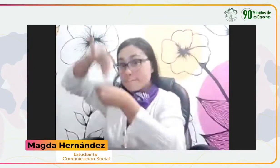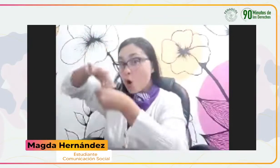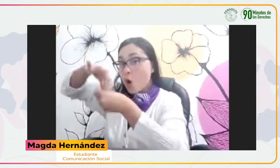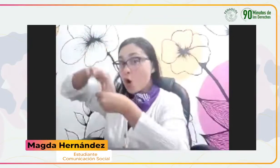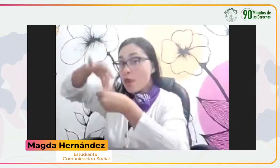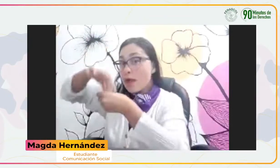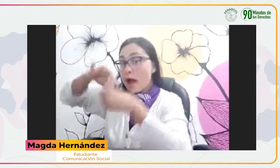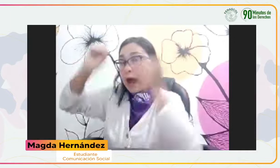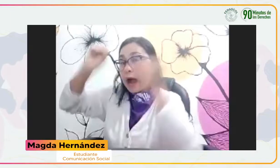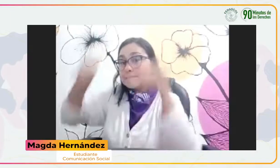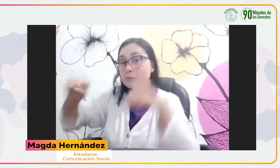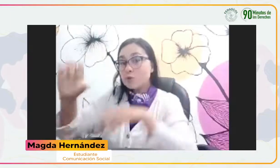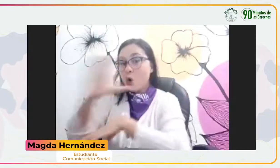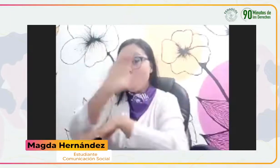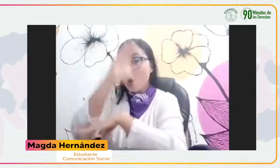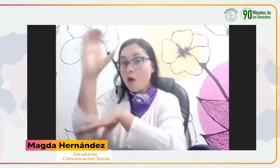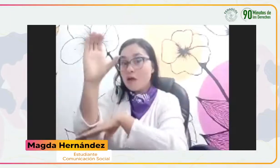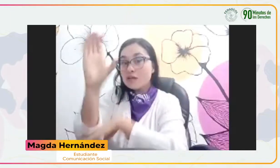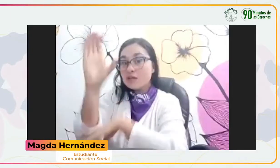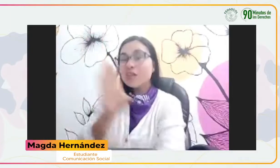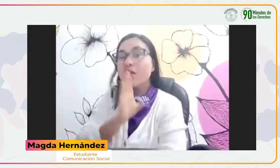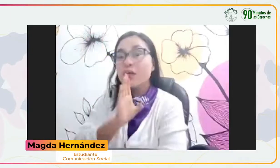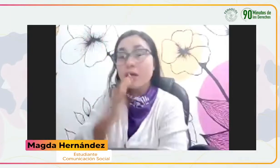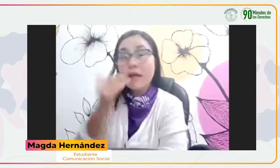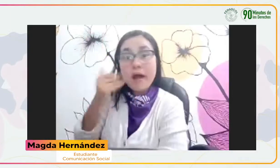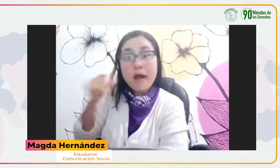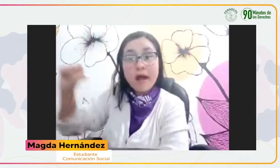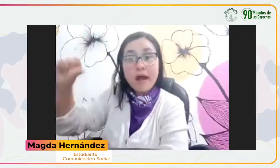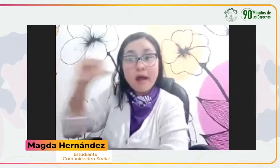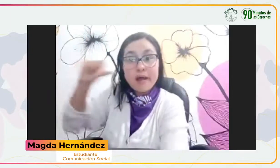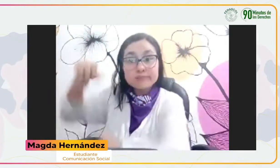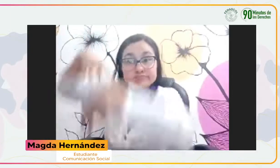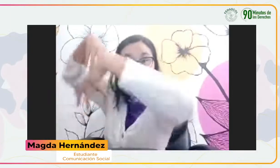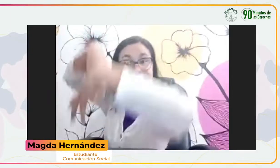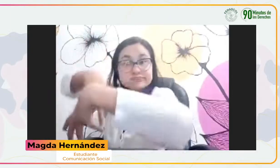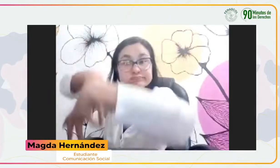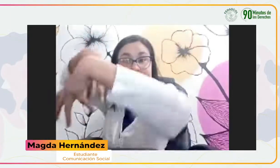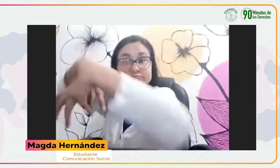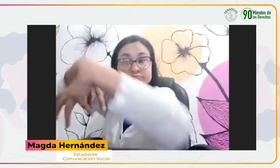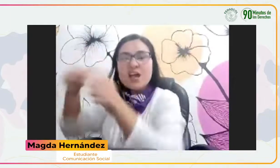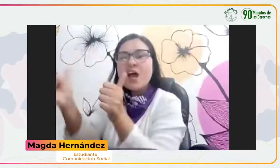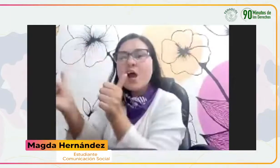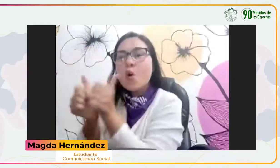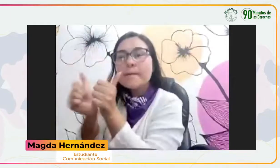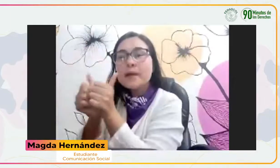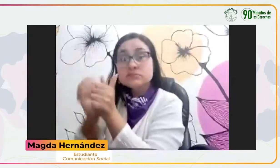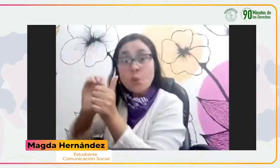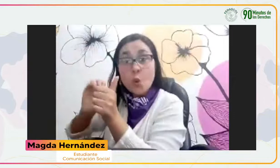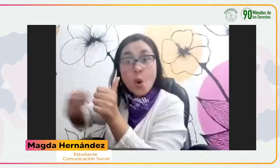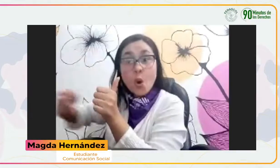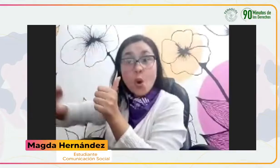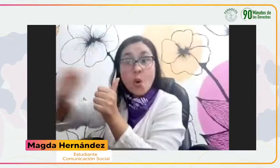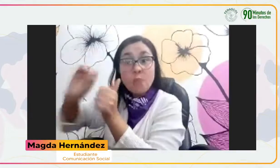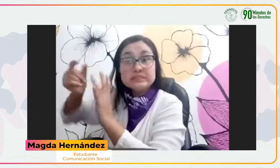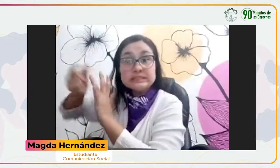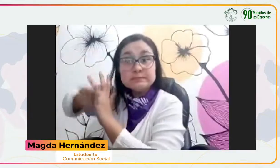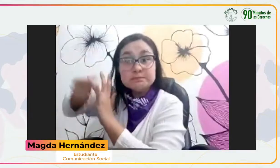gracias a ellas se generaron todas estas leyes, todas estas políticas y todos estos derechos que nos acompañan